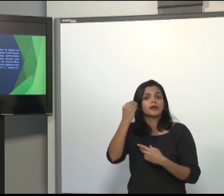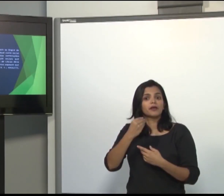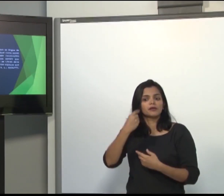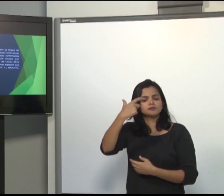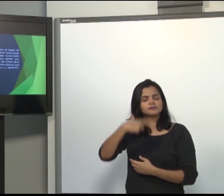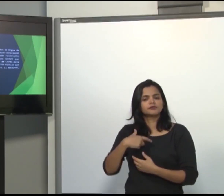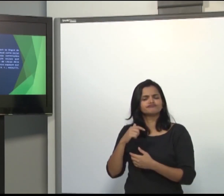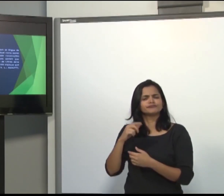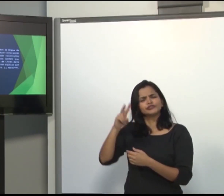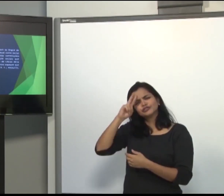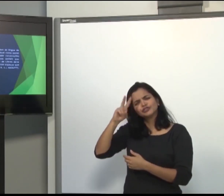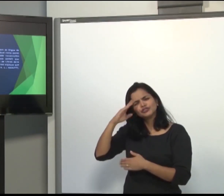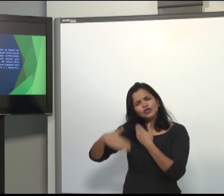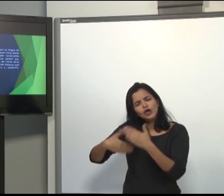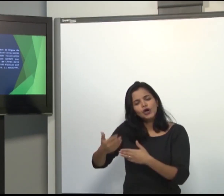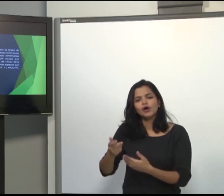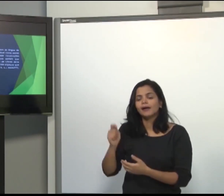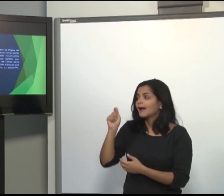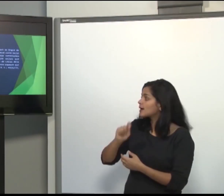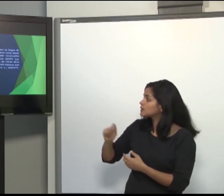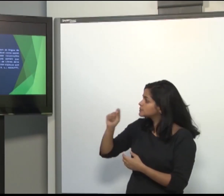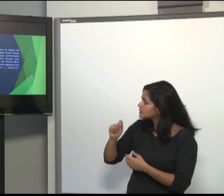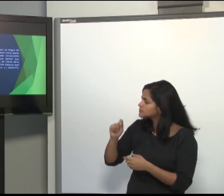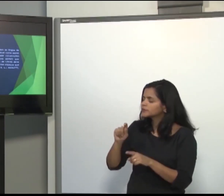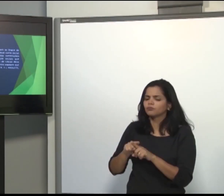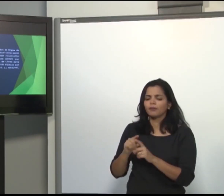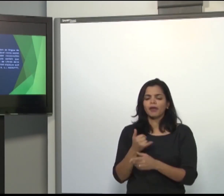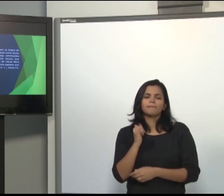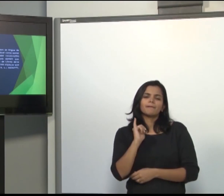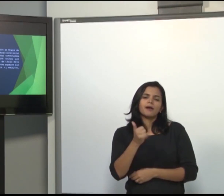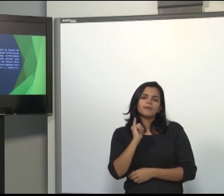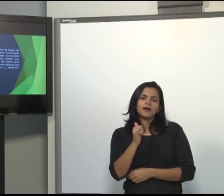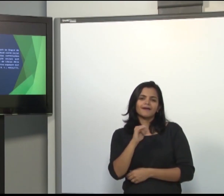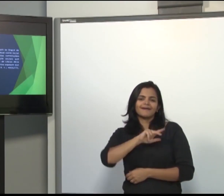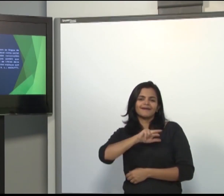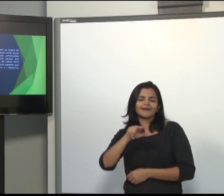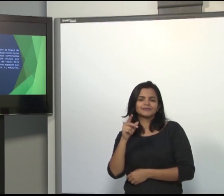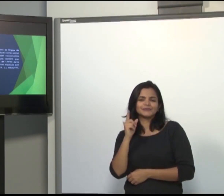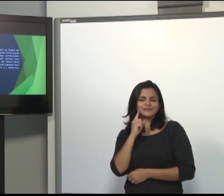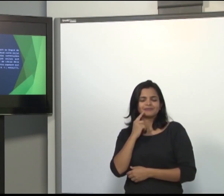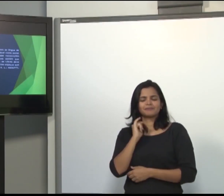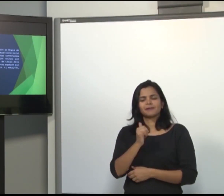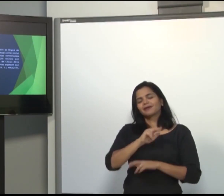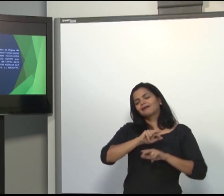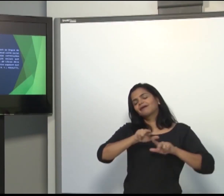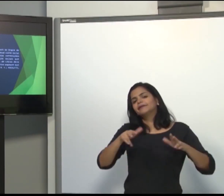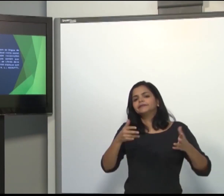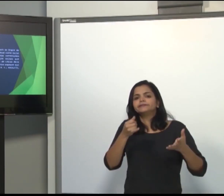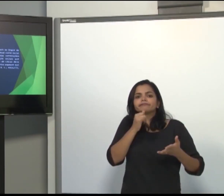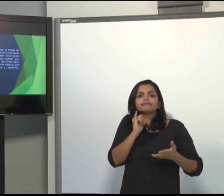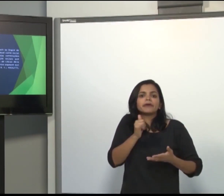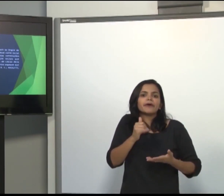Então, nós sabemos que as experiências, do surdo se dão em vários espaços. Temos